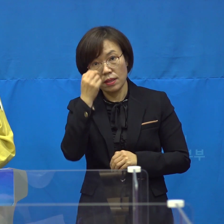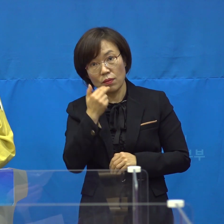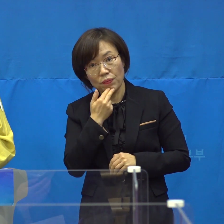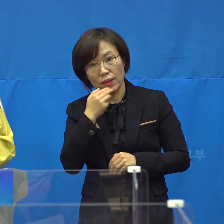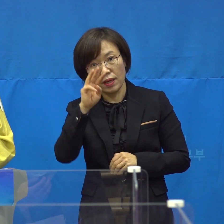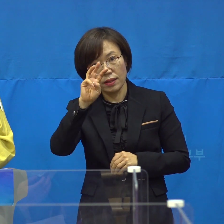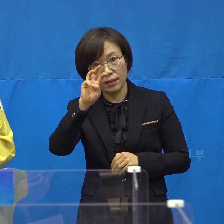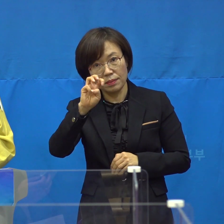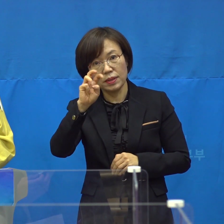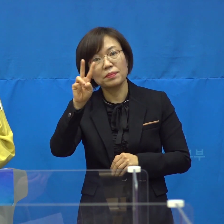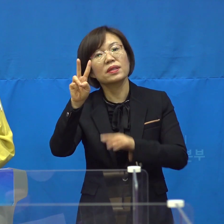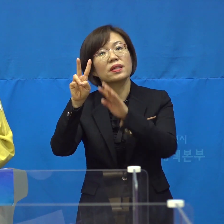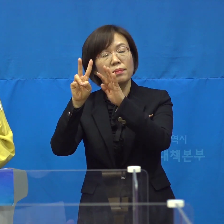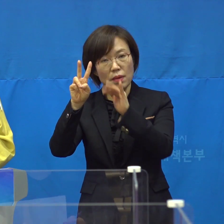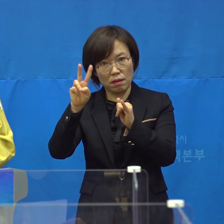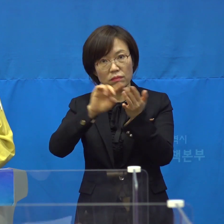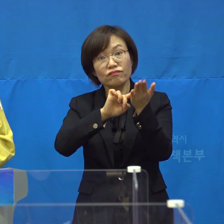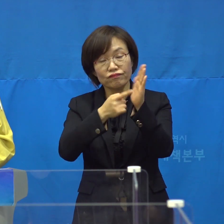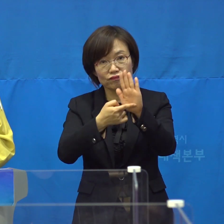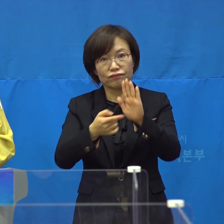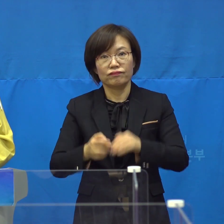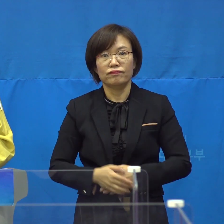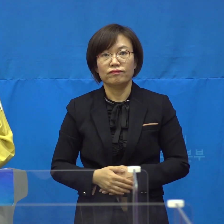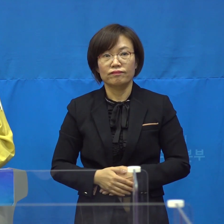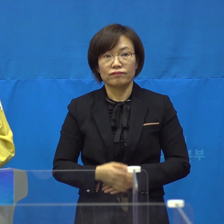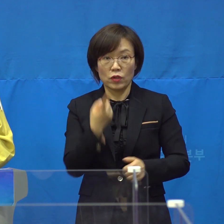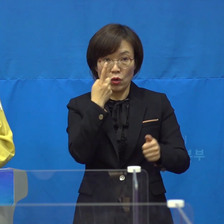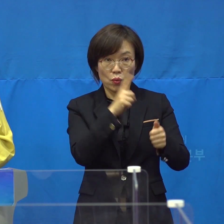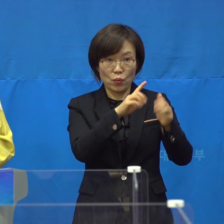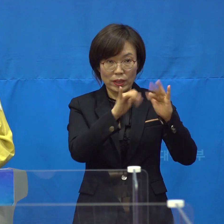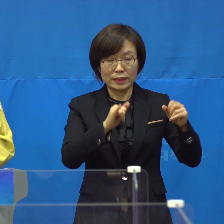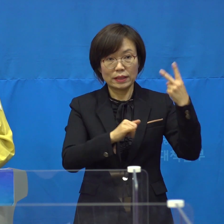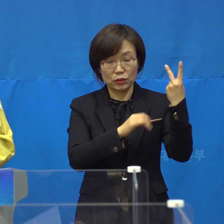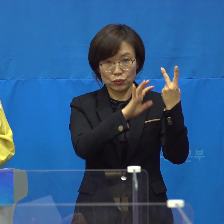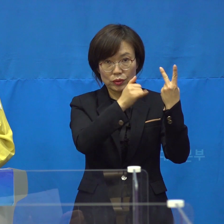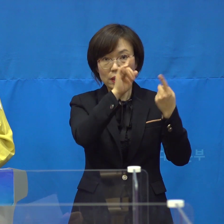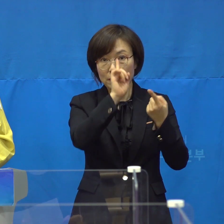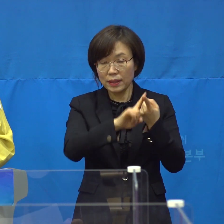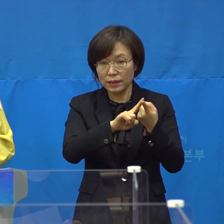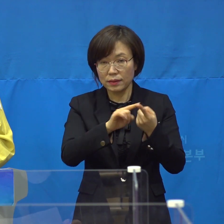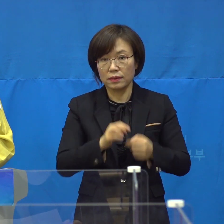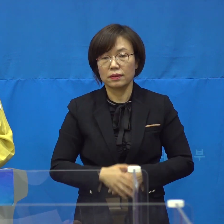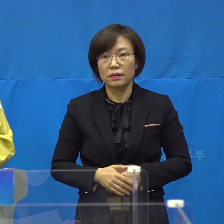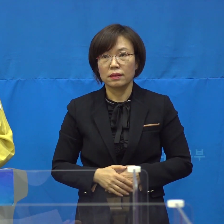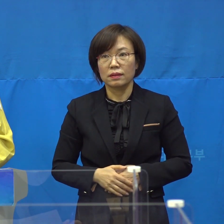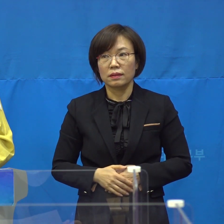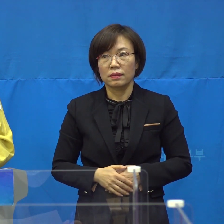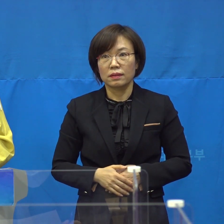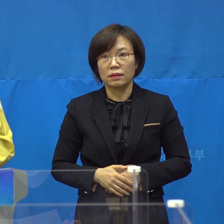음성 32명입니다. 양성 2명은